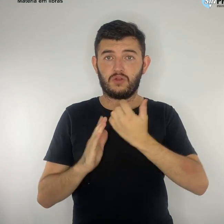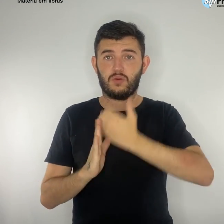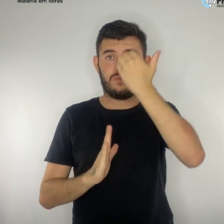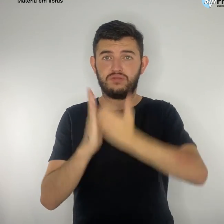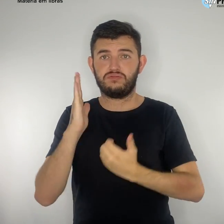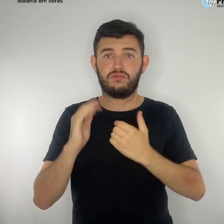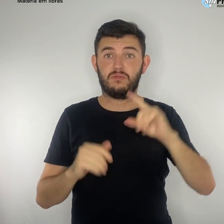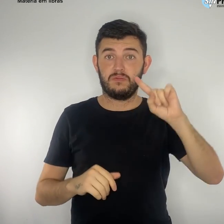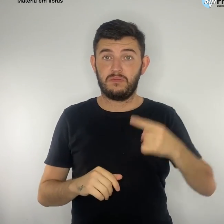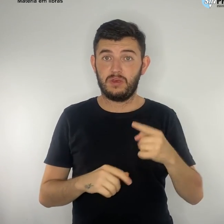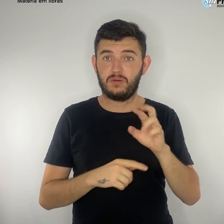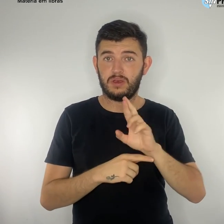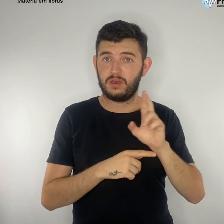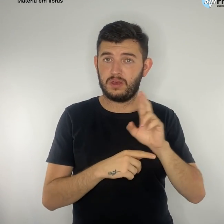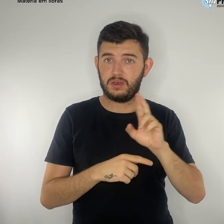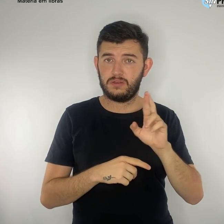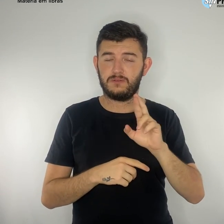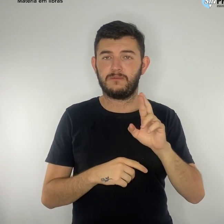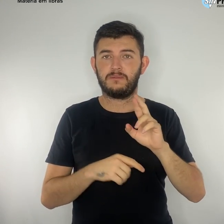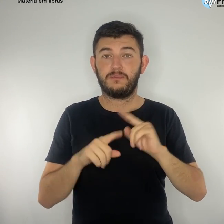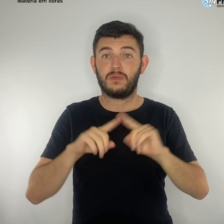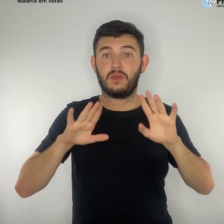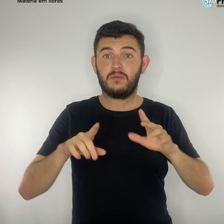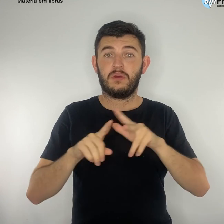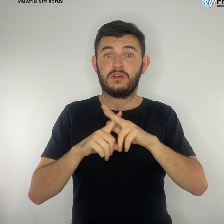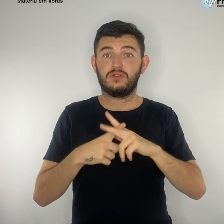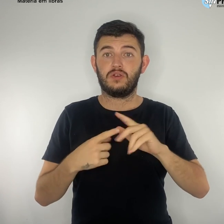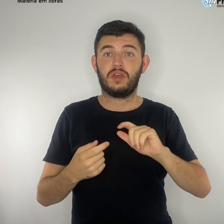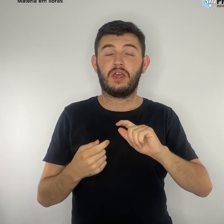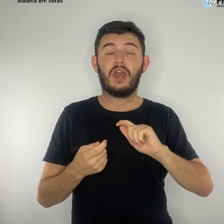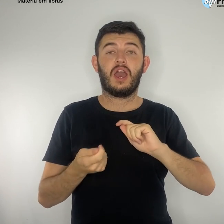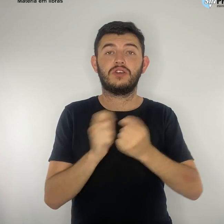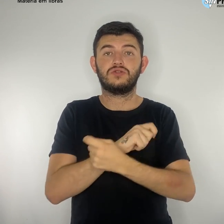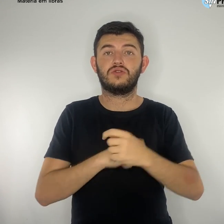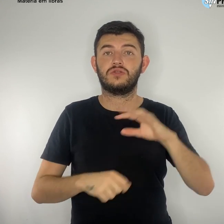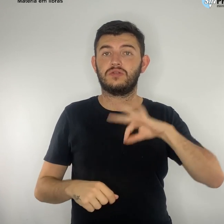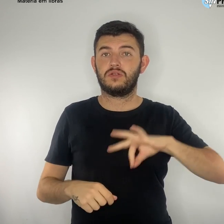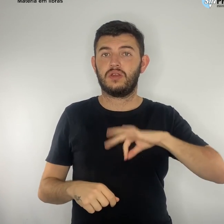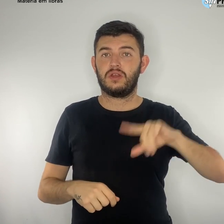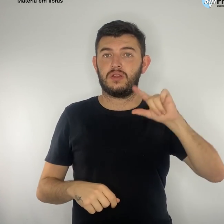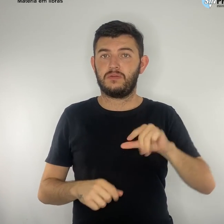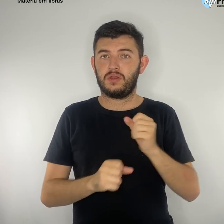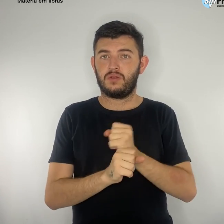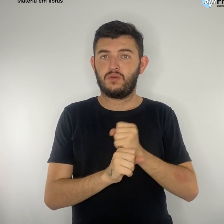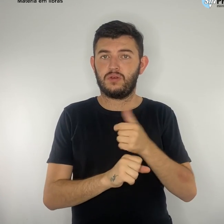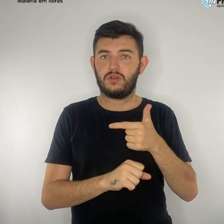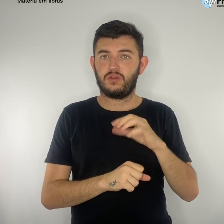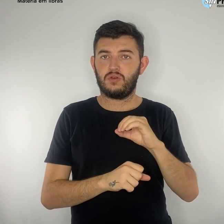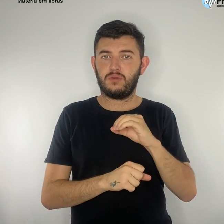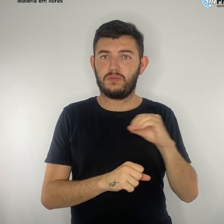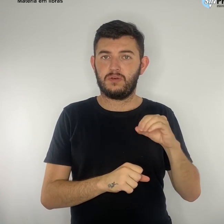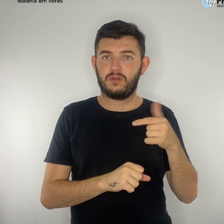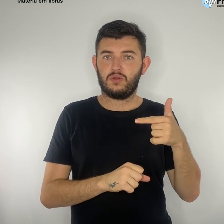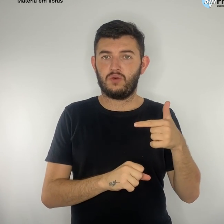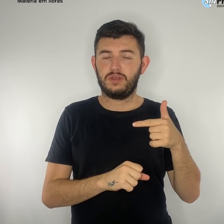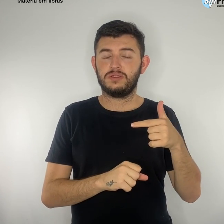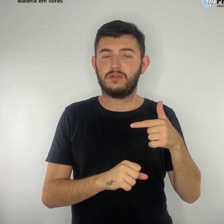do salário mínimo desde 2002 tivesse evoluído de acordo com a inflação esperada,